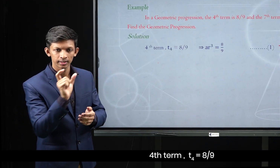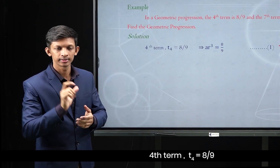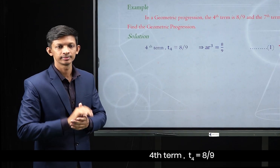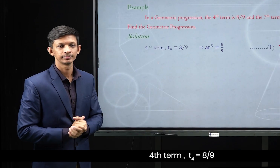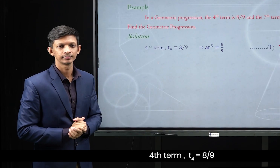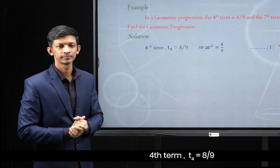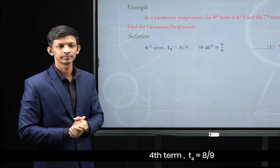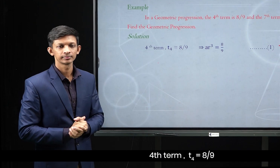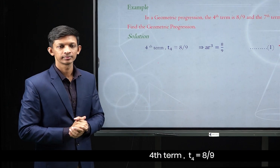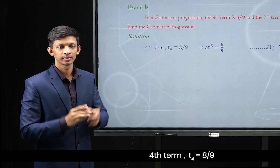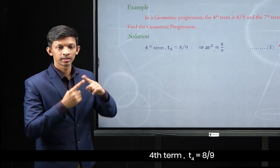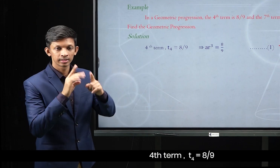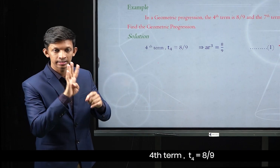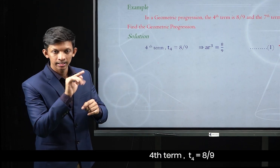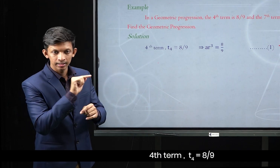ஈடு 8 கீழ் 9